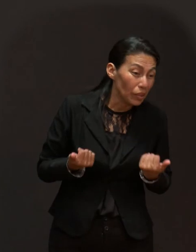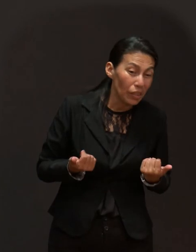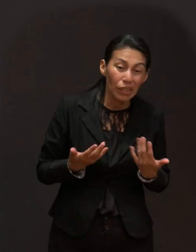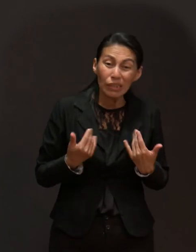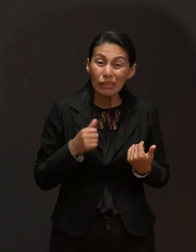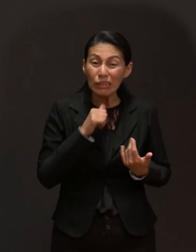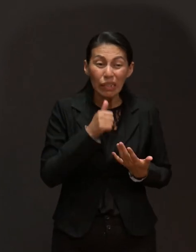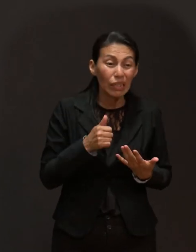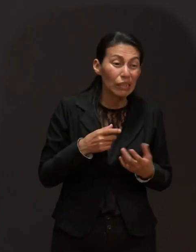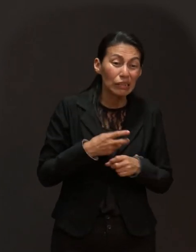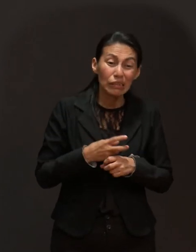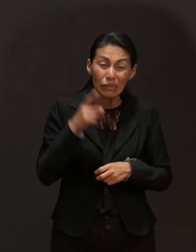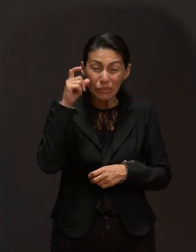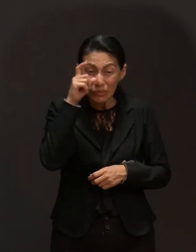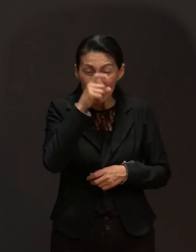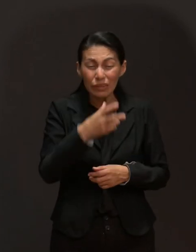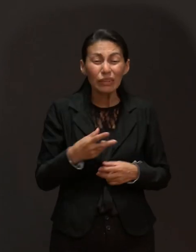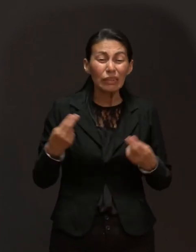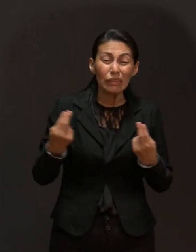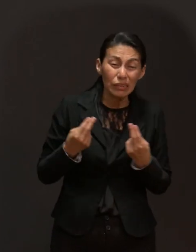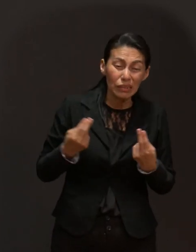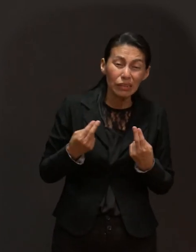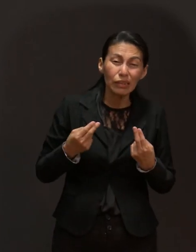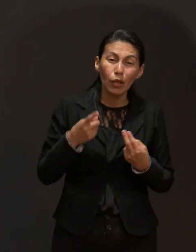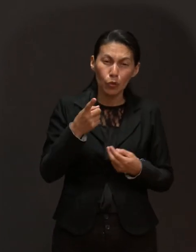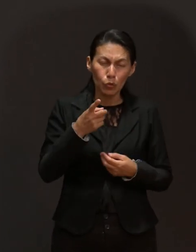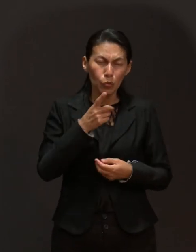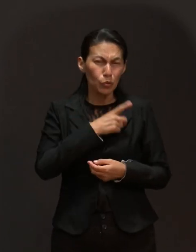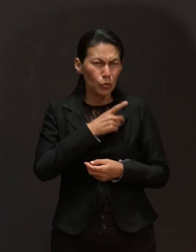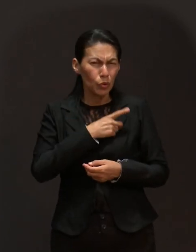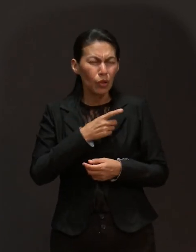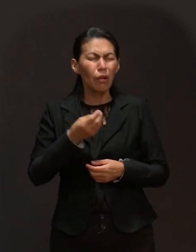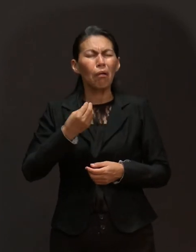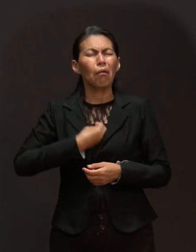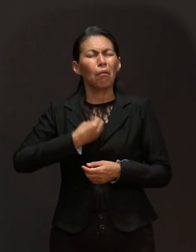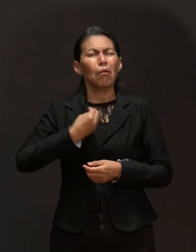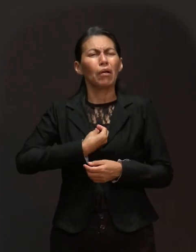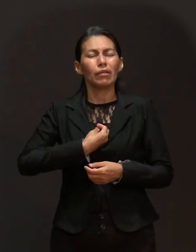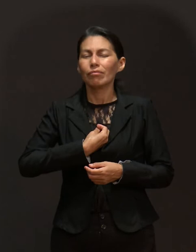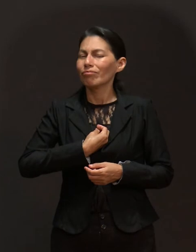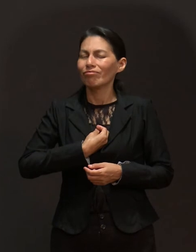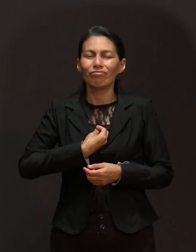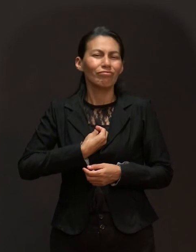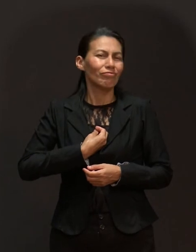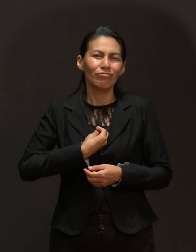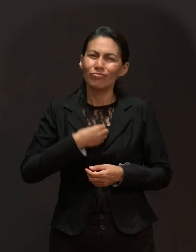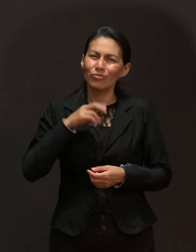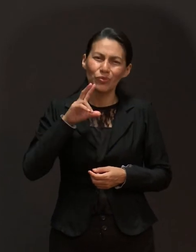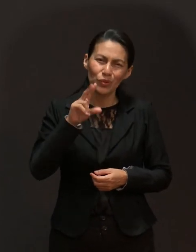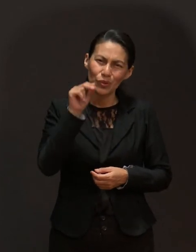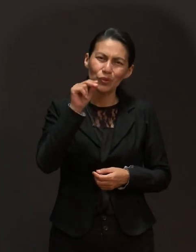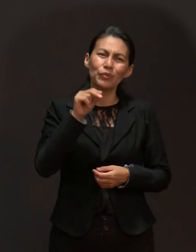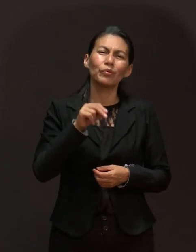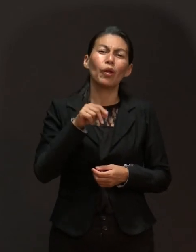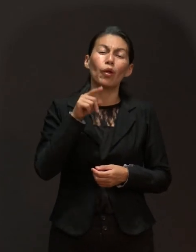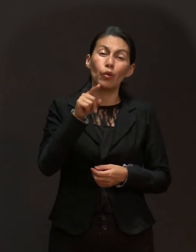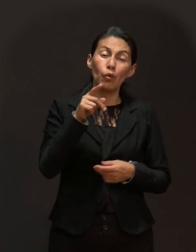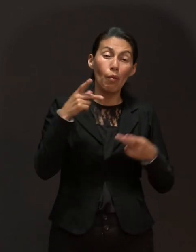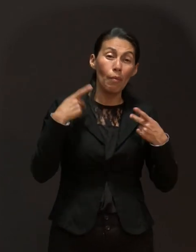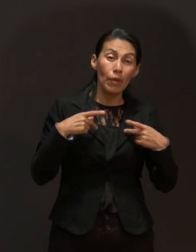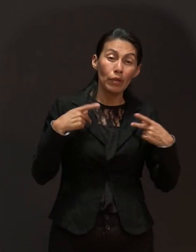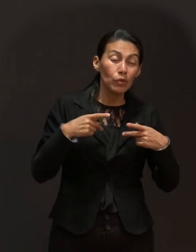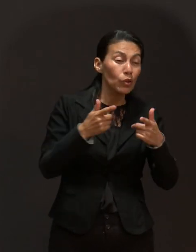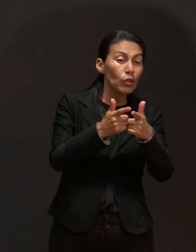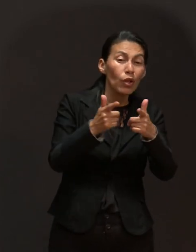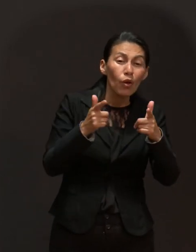carestía no la viva sola esta experiencia busque un grupo de oración